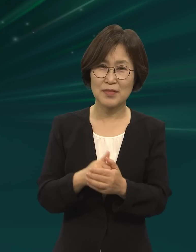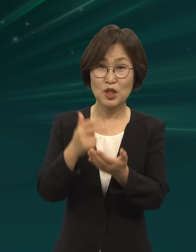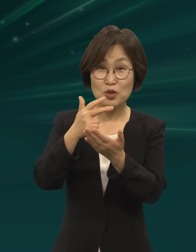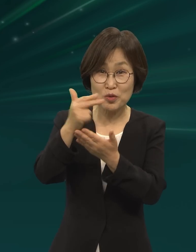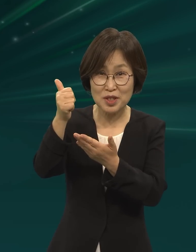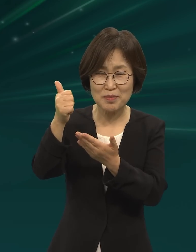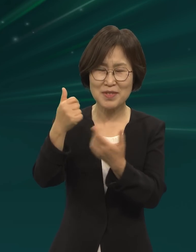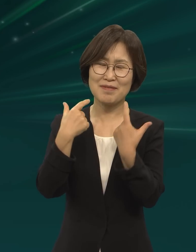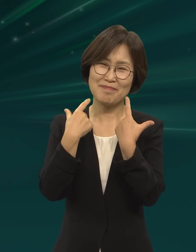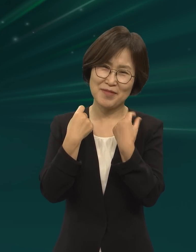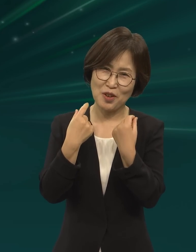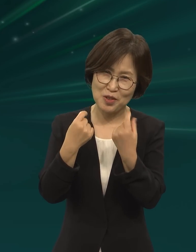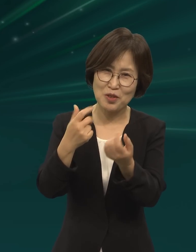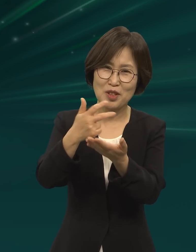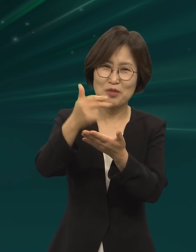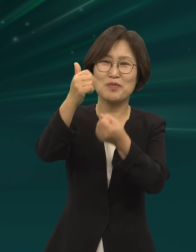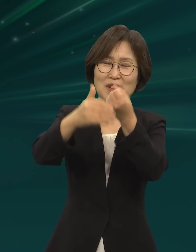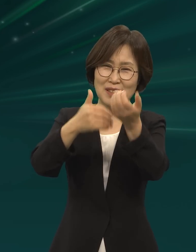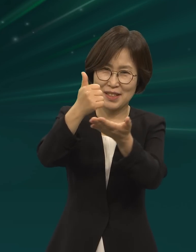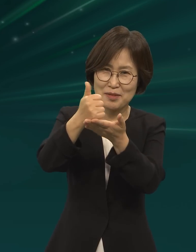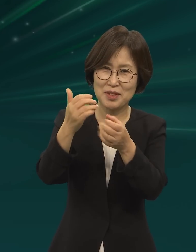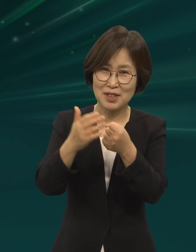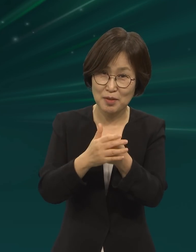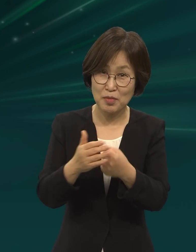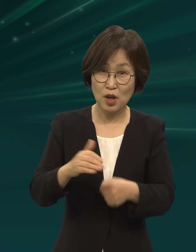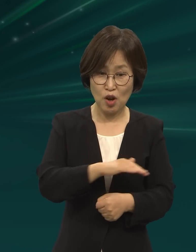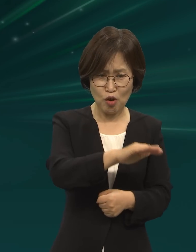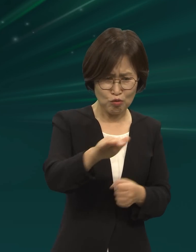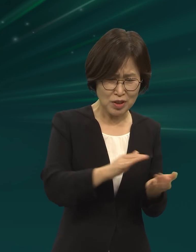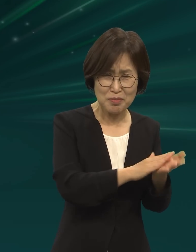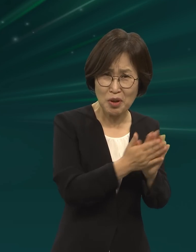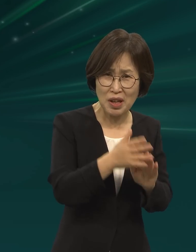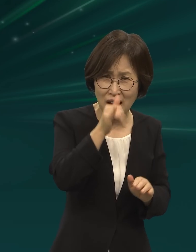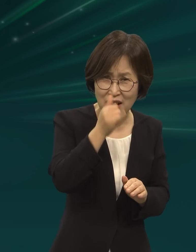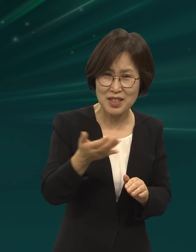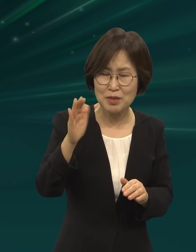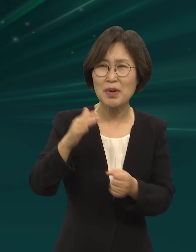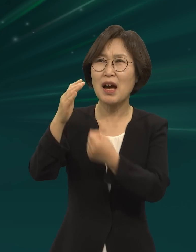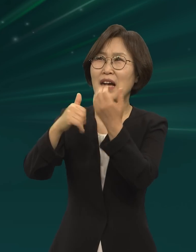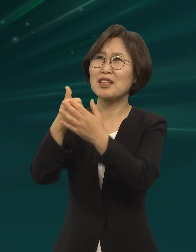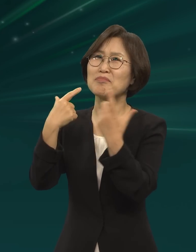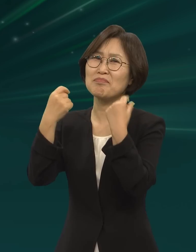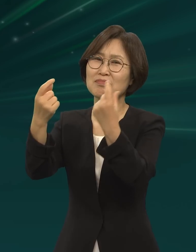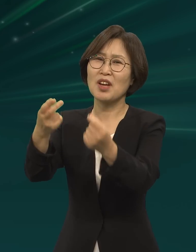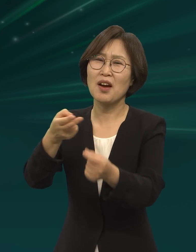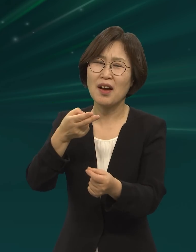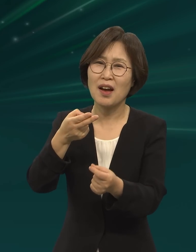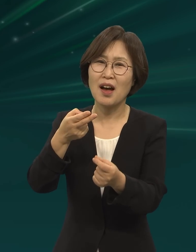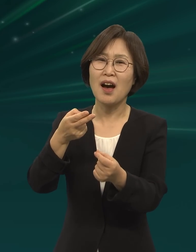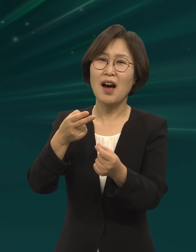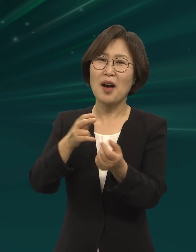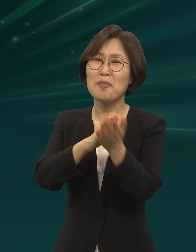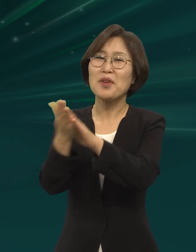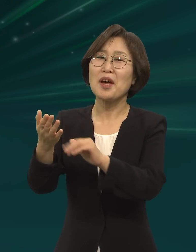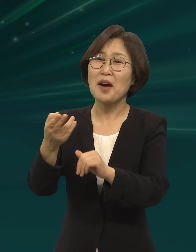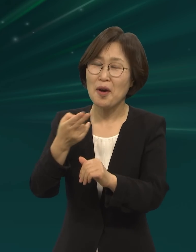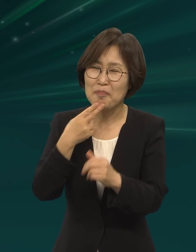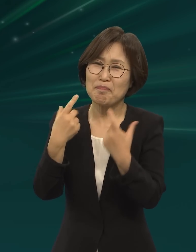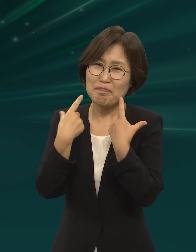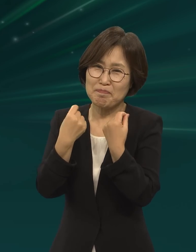여전히 똑같은 분이십니다. 우리 변화돼도 그분이 변화하시지 않습니다. 그래서 주님이 원하실